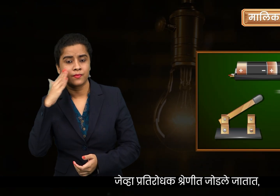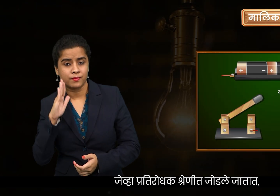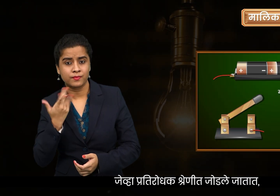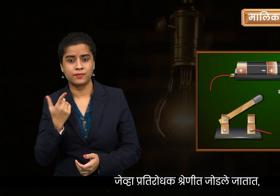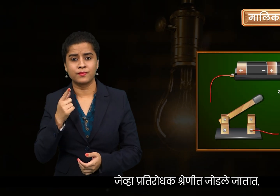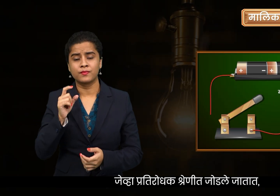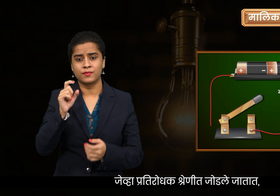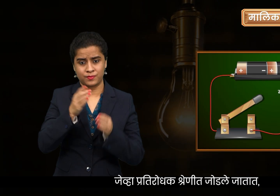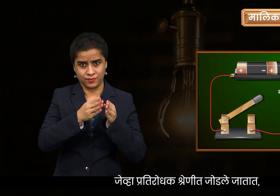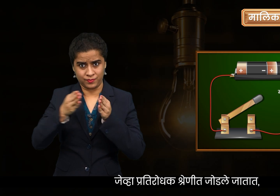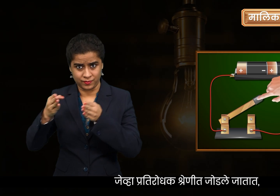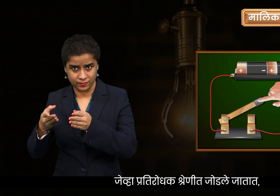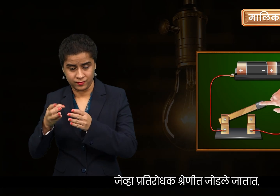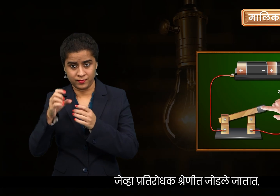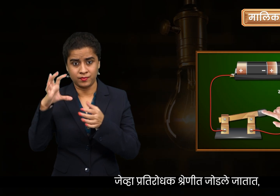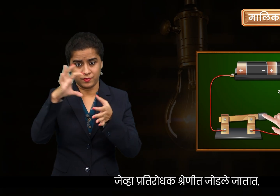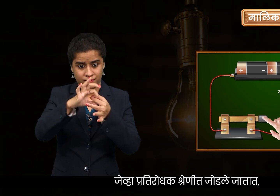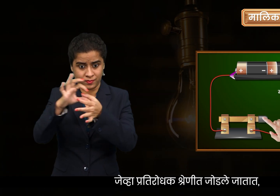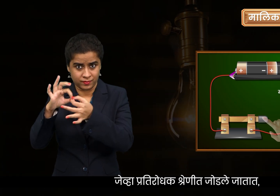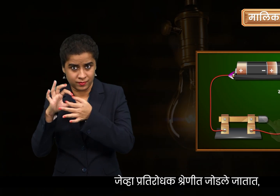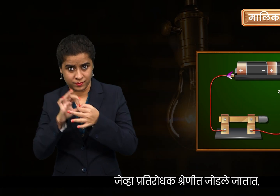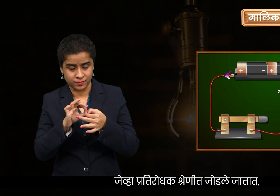जेव्हा प्रतिरोधक श्रेणीत जोडले जातात